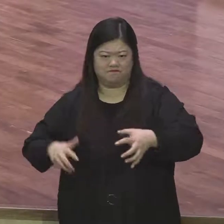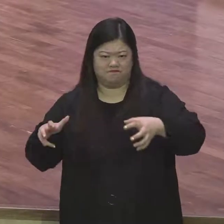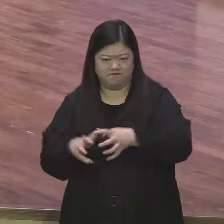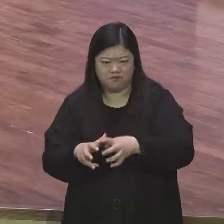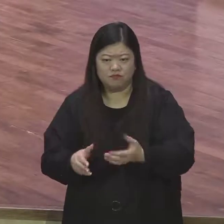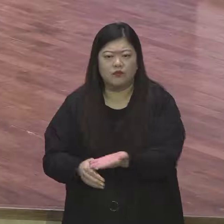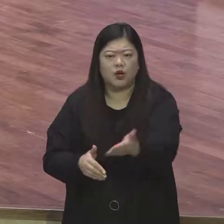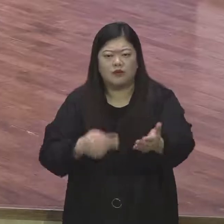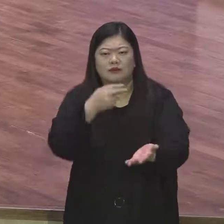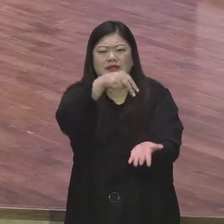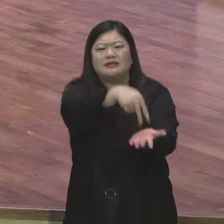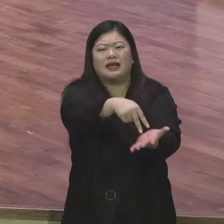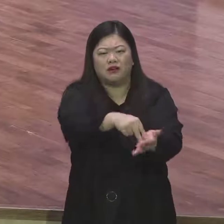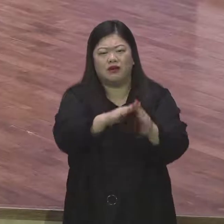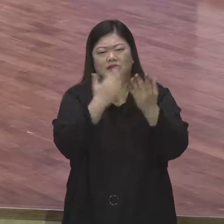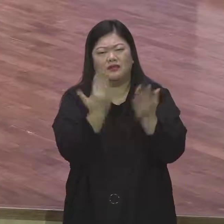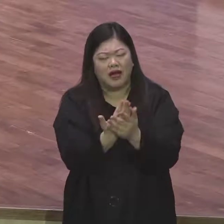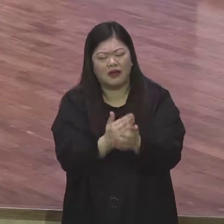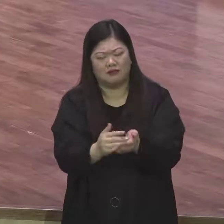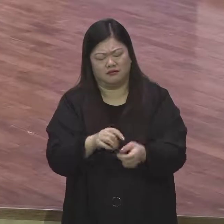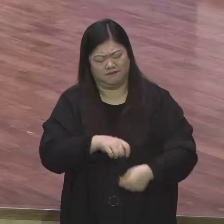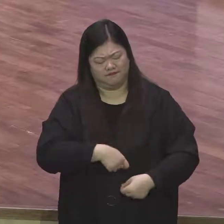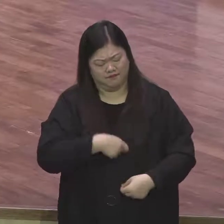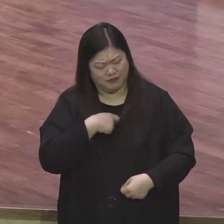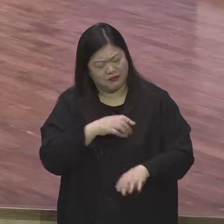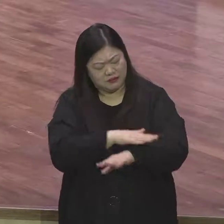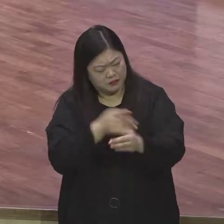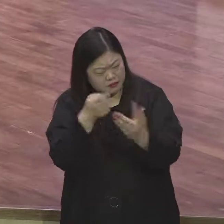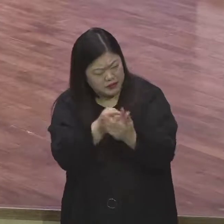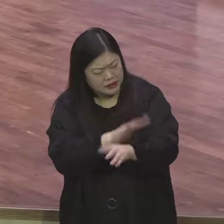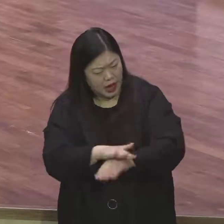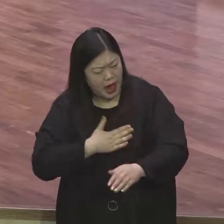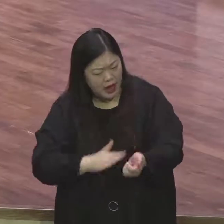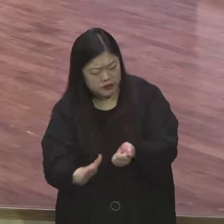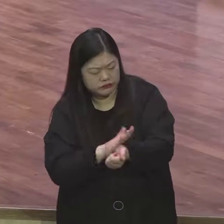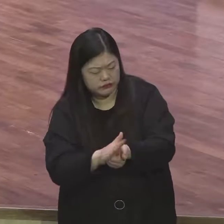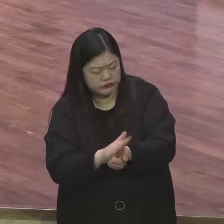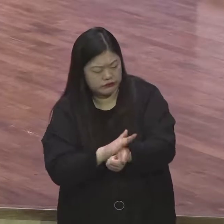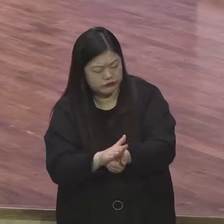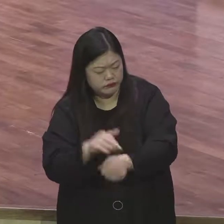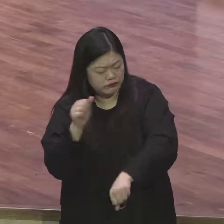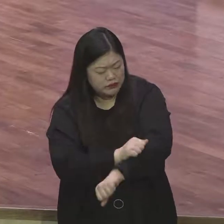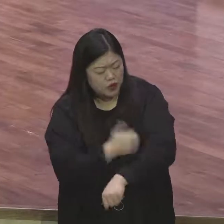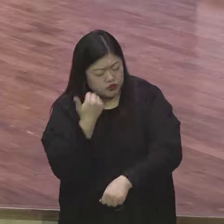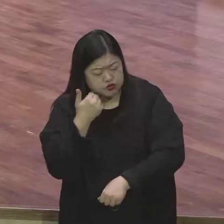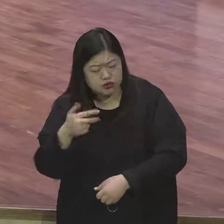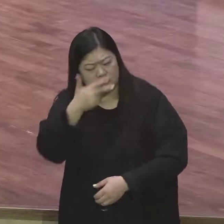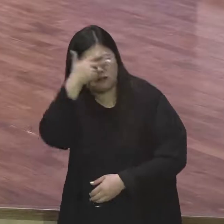너의 사정을 진실히 생각할 자가 이밖에 내게 없음이라.